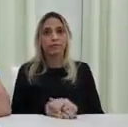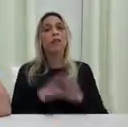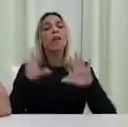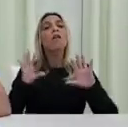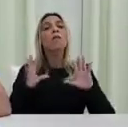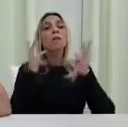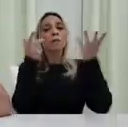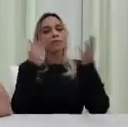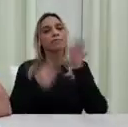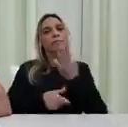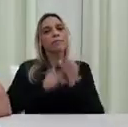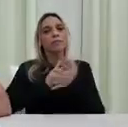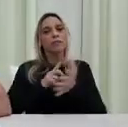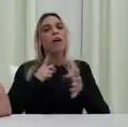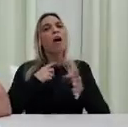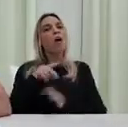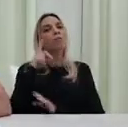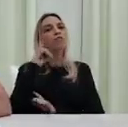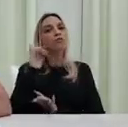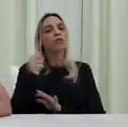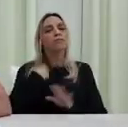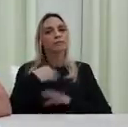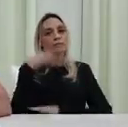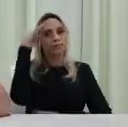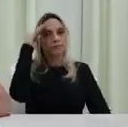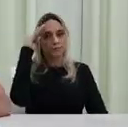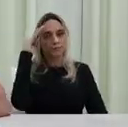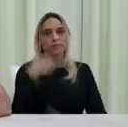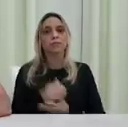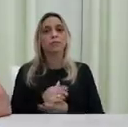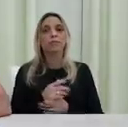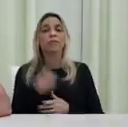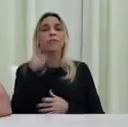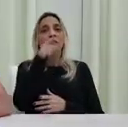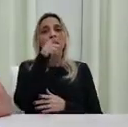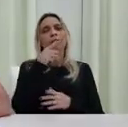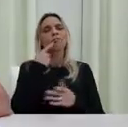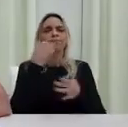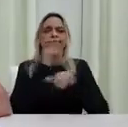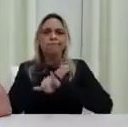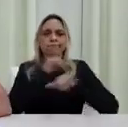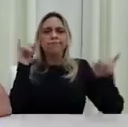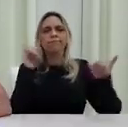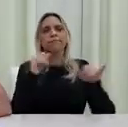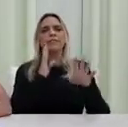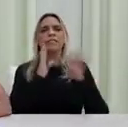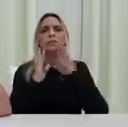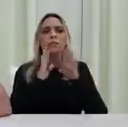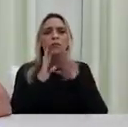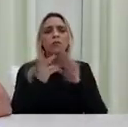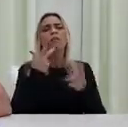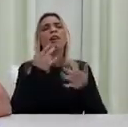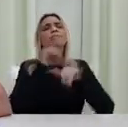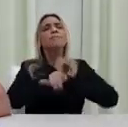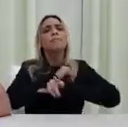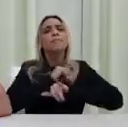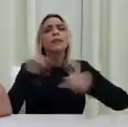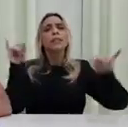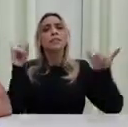comemorando antecipadamente o dia do nosso exército. E ali, né, o que está nas mídias aí foi o que eu falei sobre a imprensa.